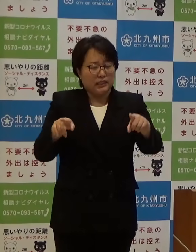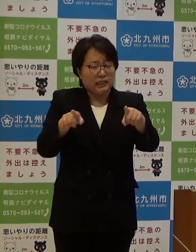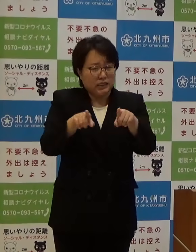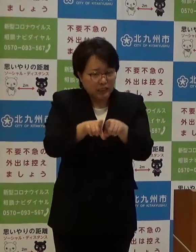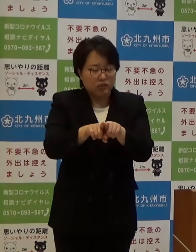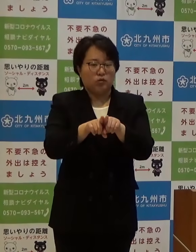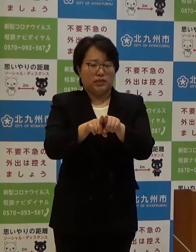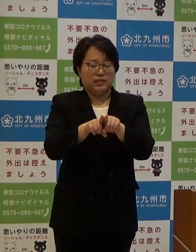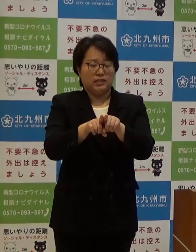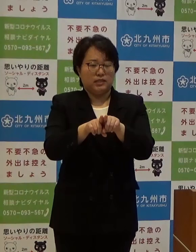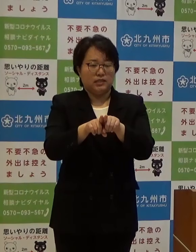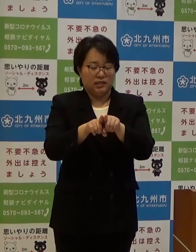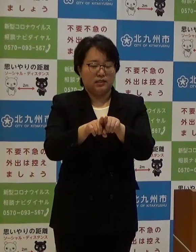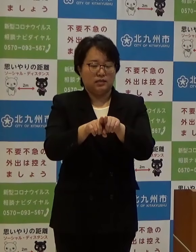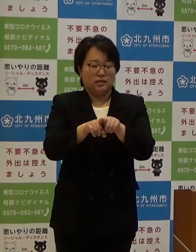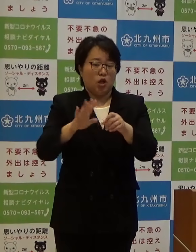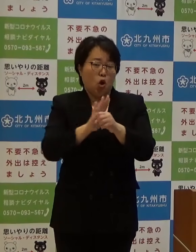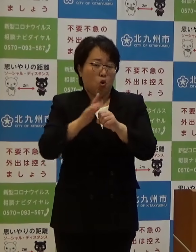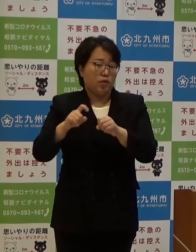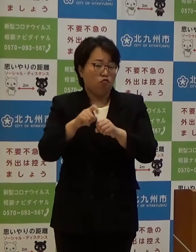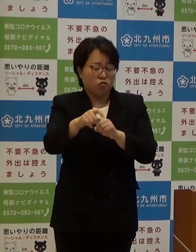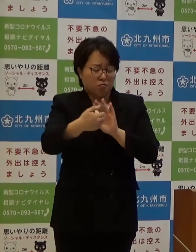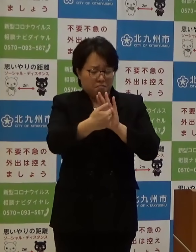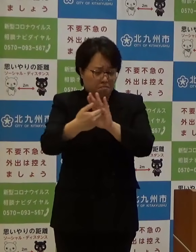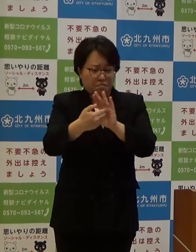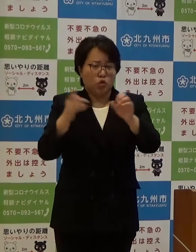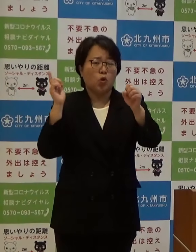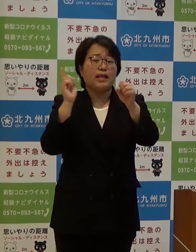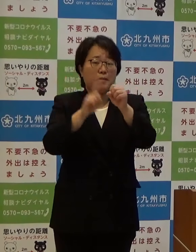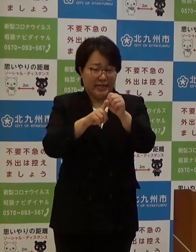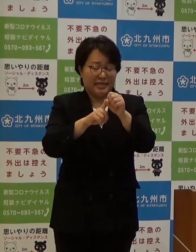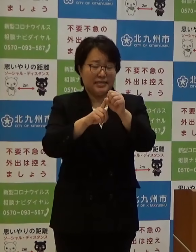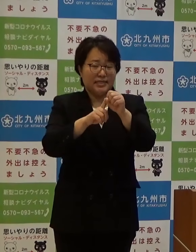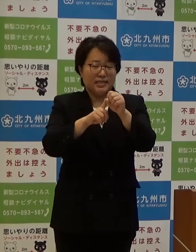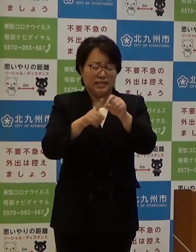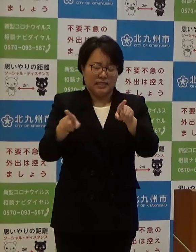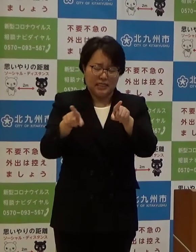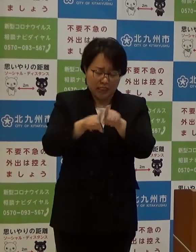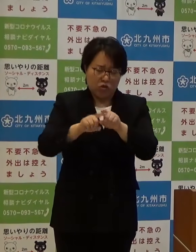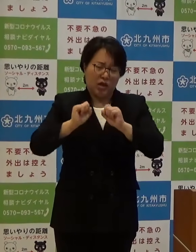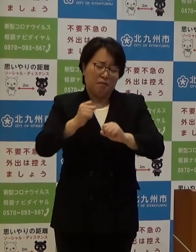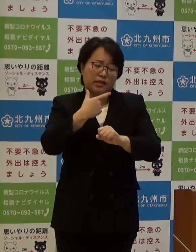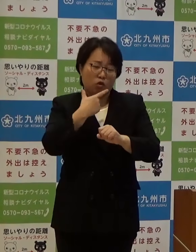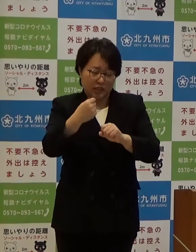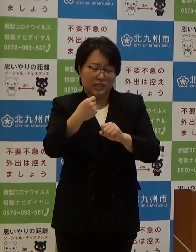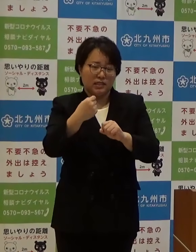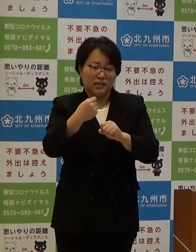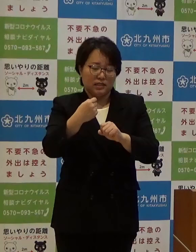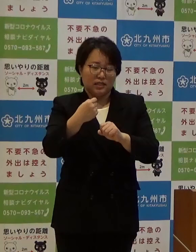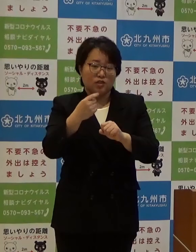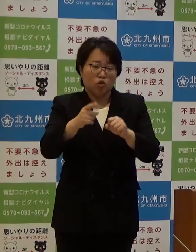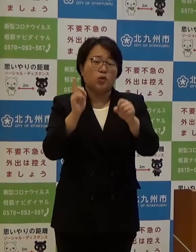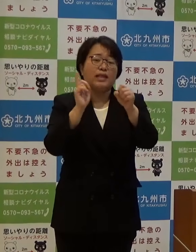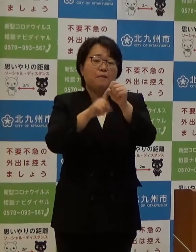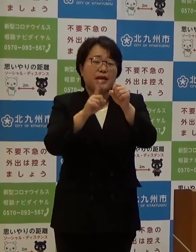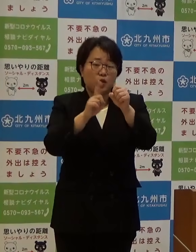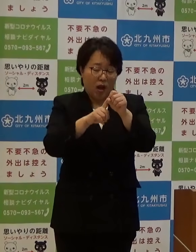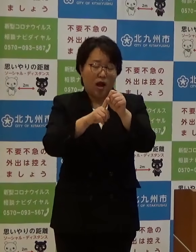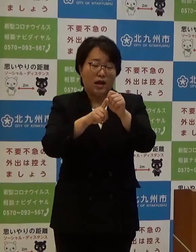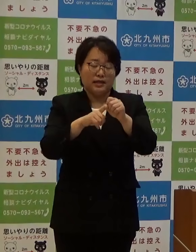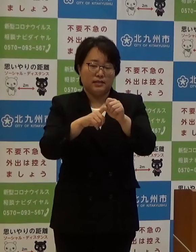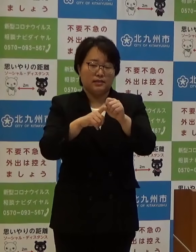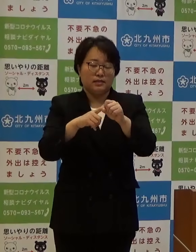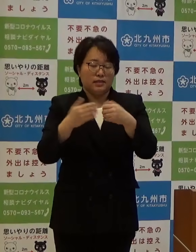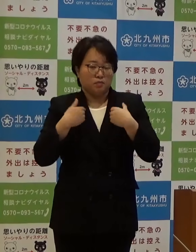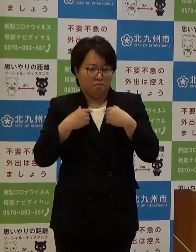ね、この問題で行動できるように広報は極めて重要だというふうに考えて1億円の予算を取っ